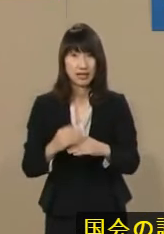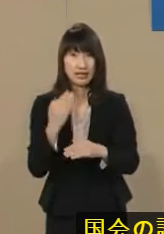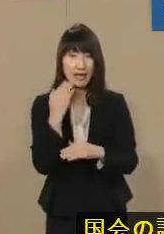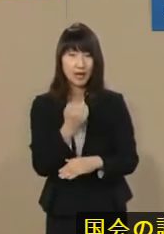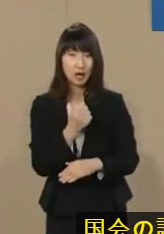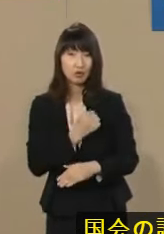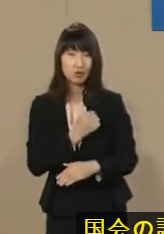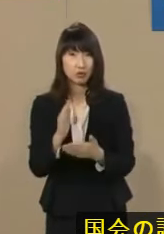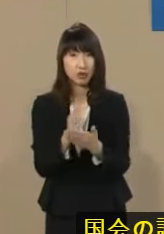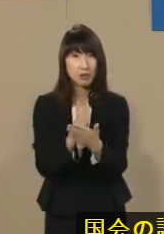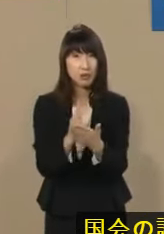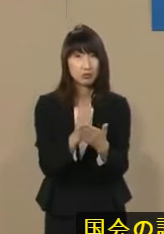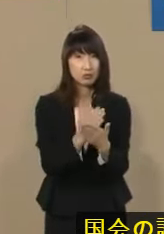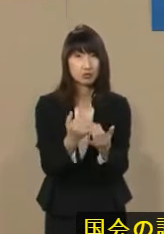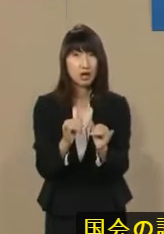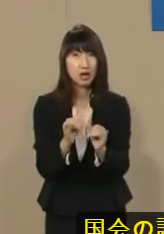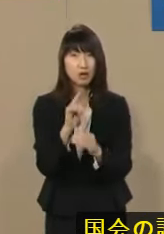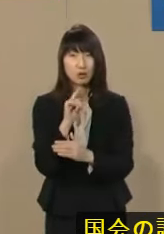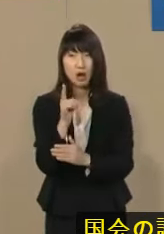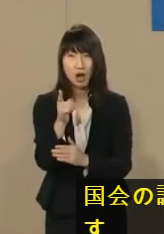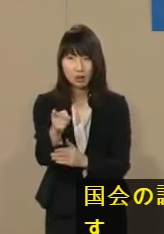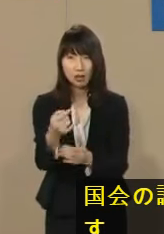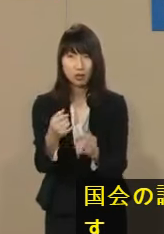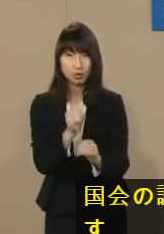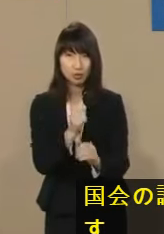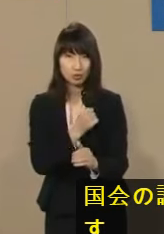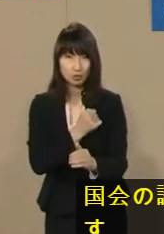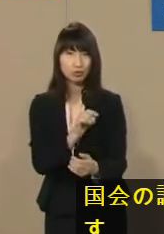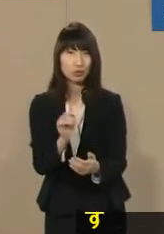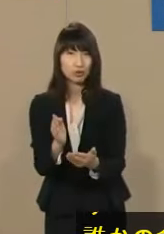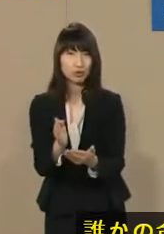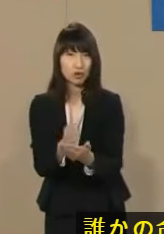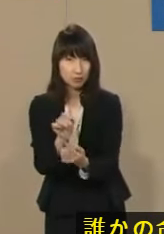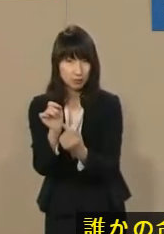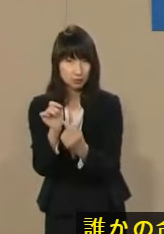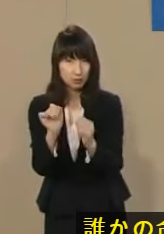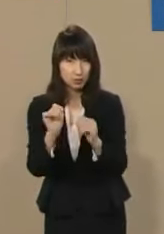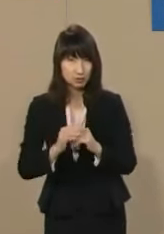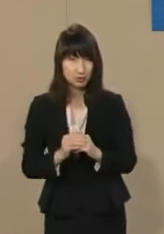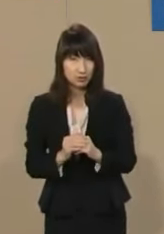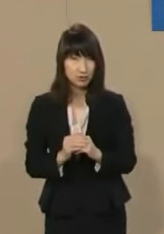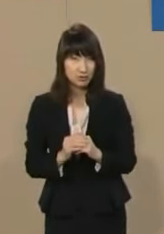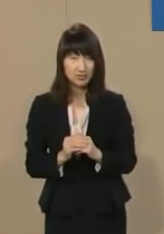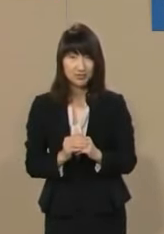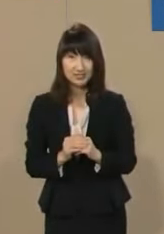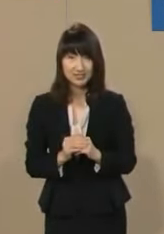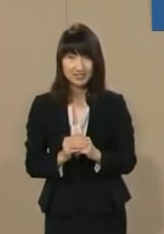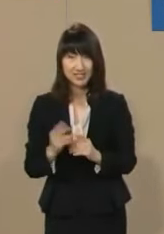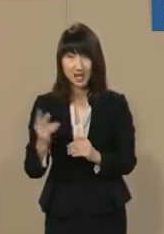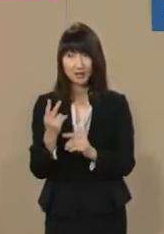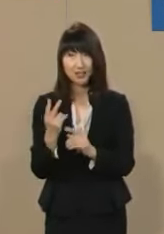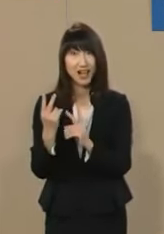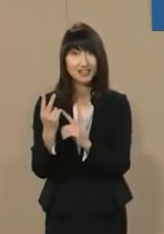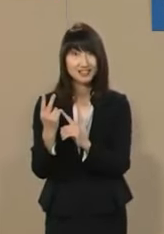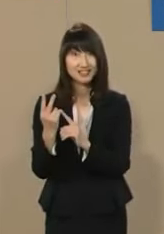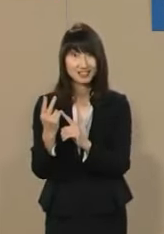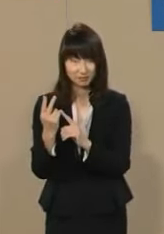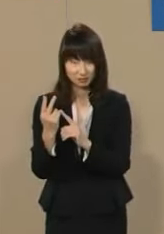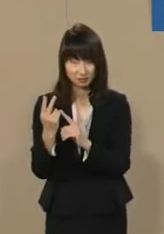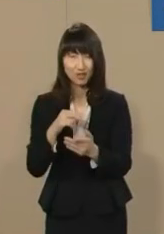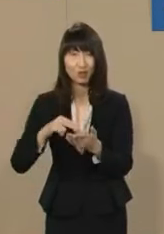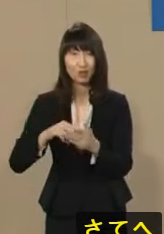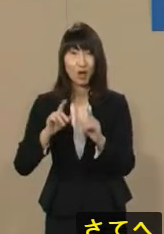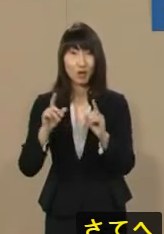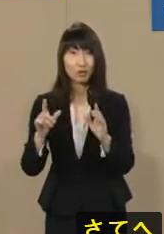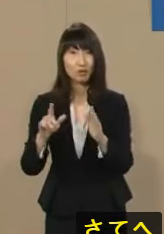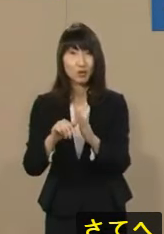を選別する社会は、あなたの命も選別することになる。さて、二人の立候補者発表した際にこん